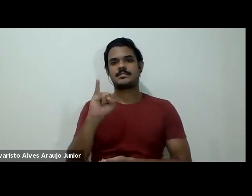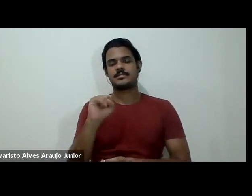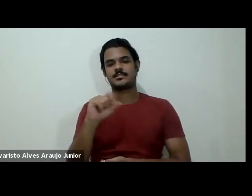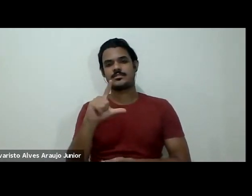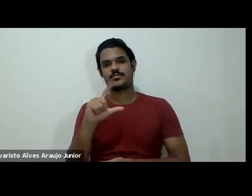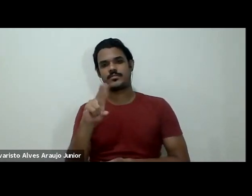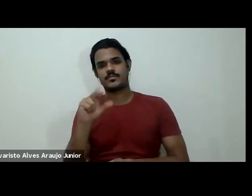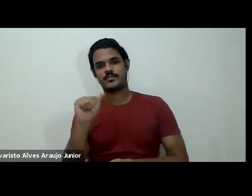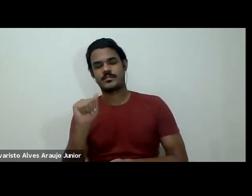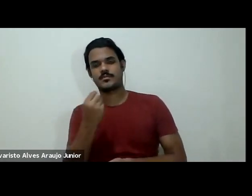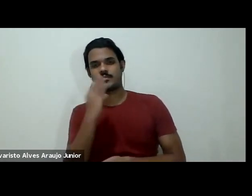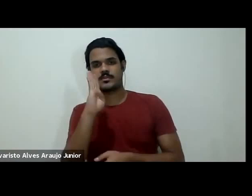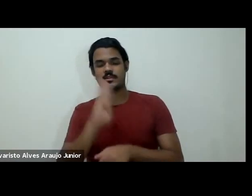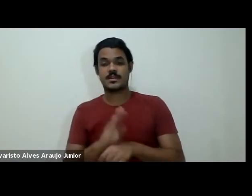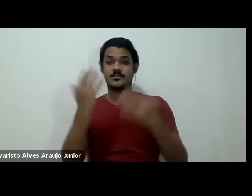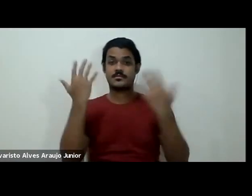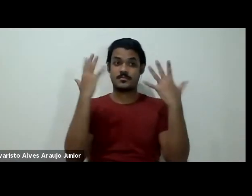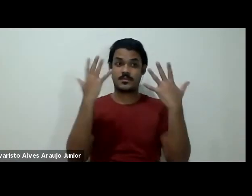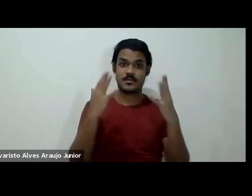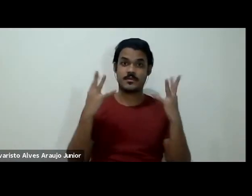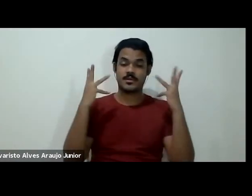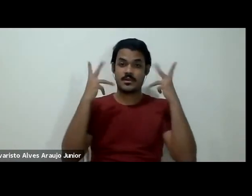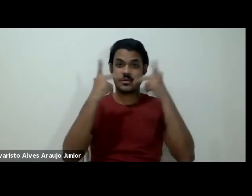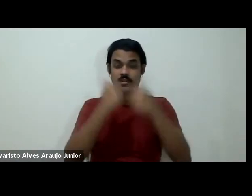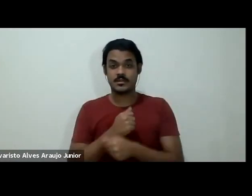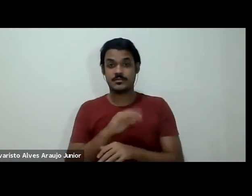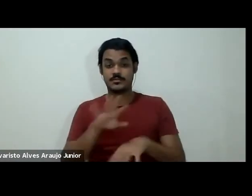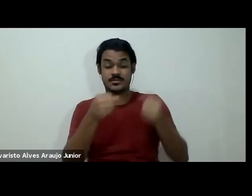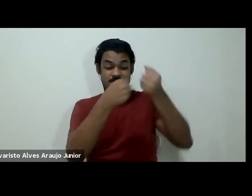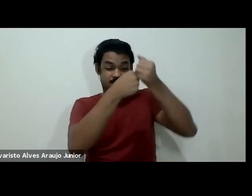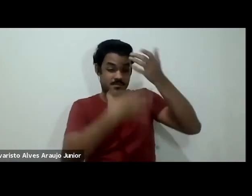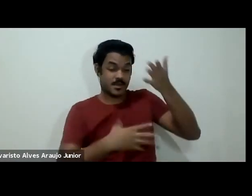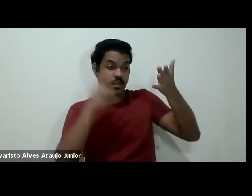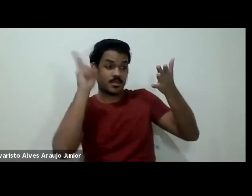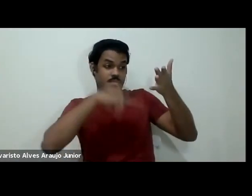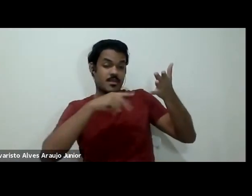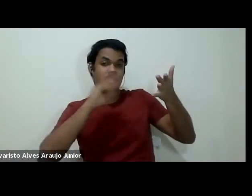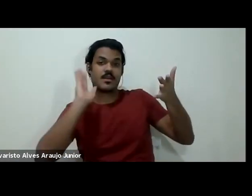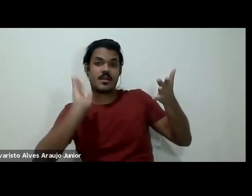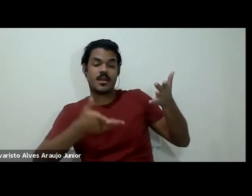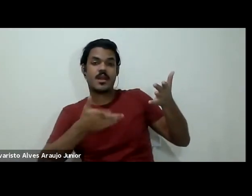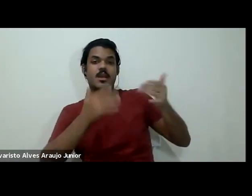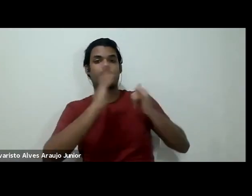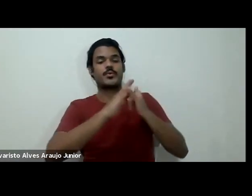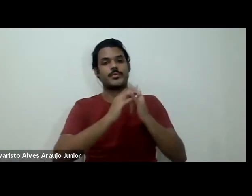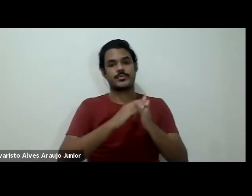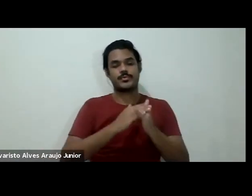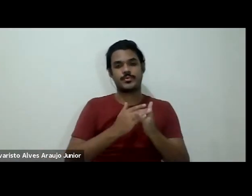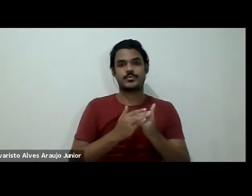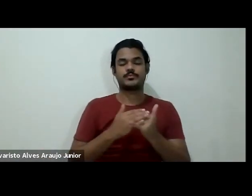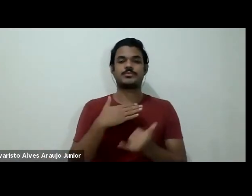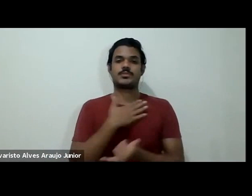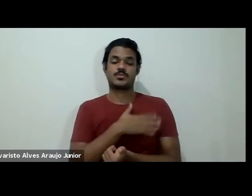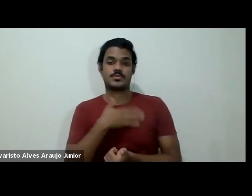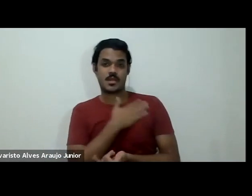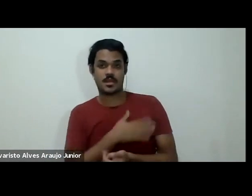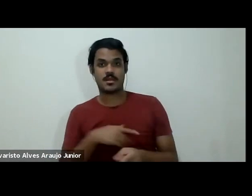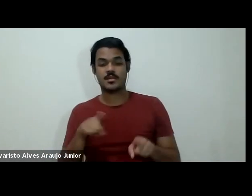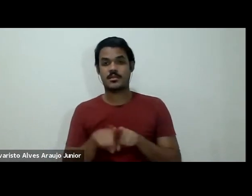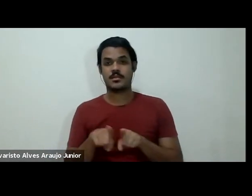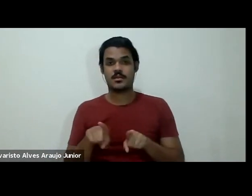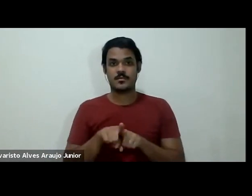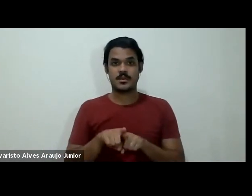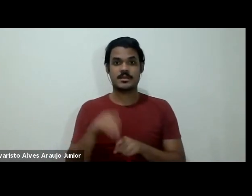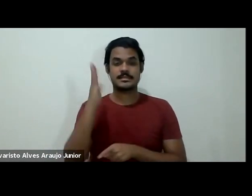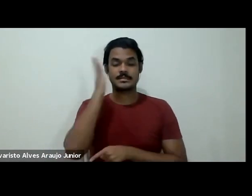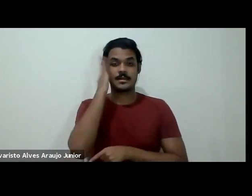boa tarde, parabéns, lindo, lindo. Esses foram os comentários do YouTube. Eu gostaria de saber